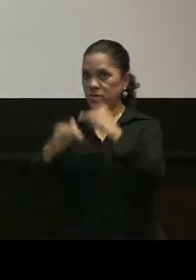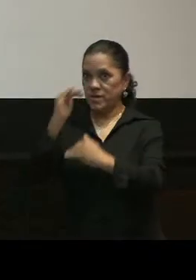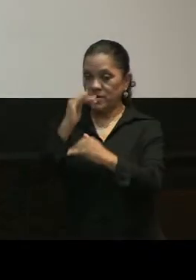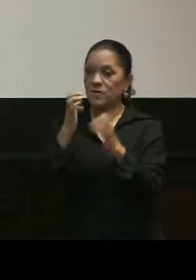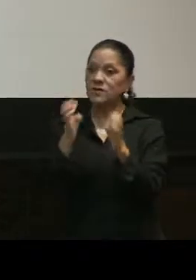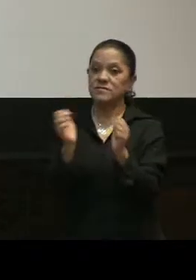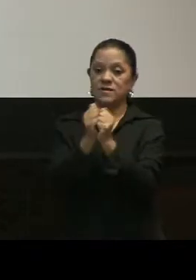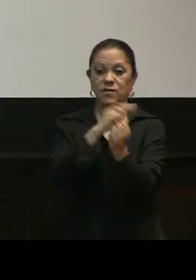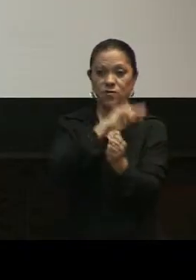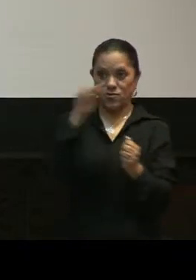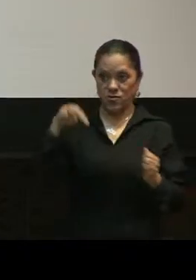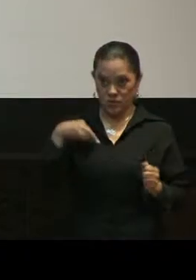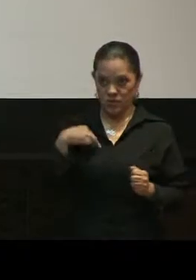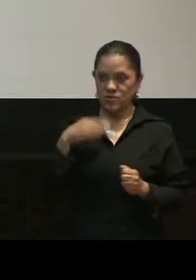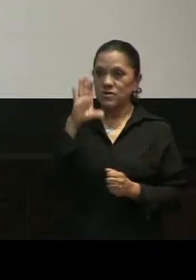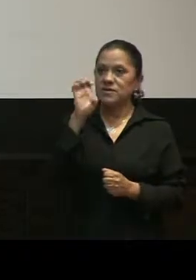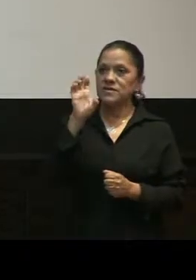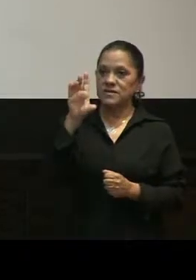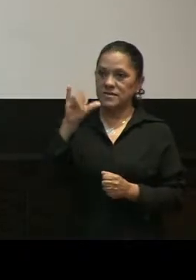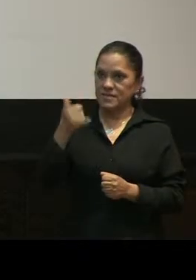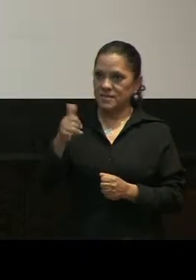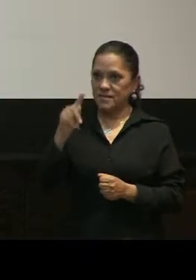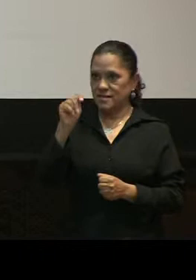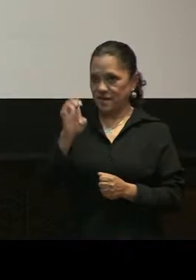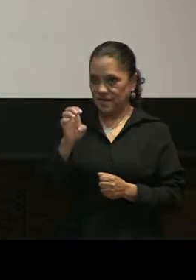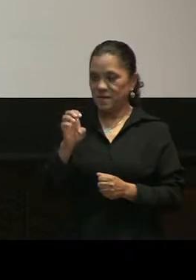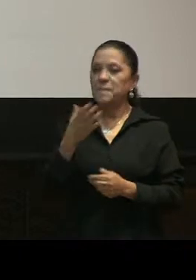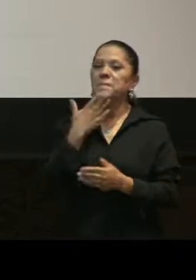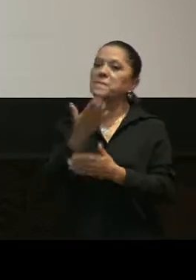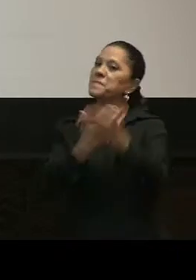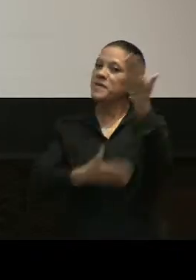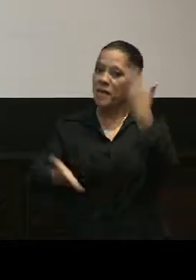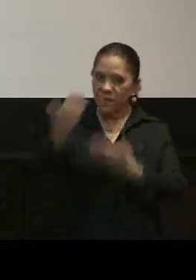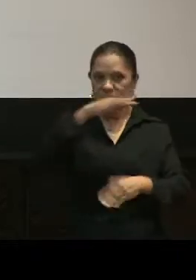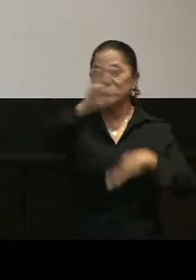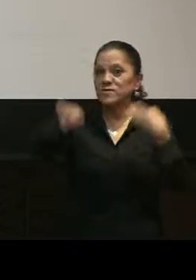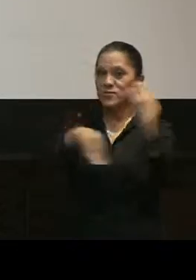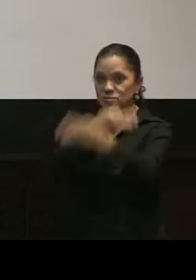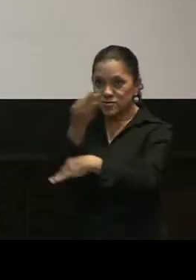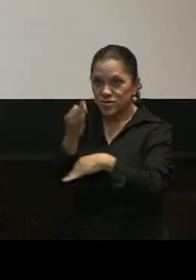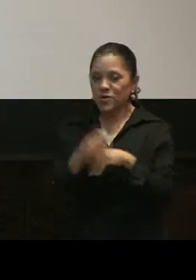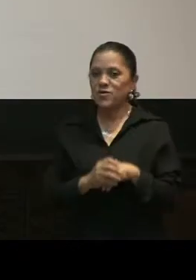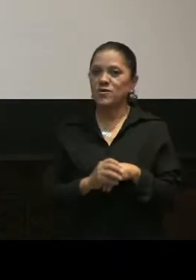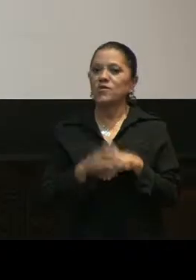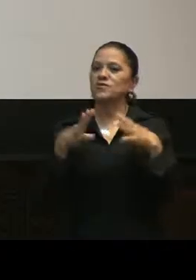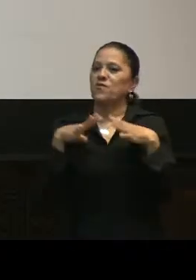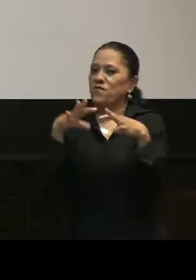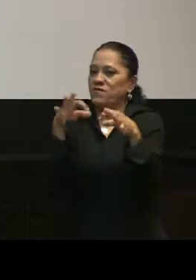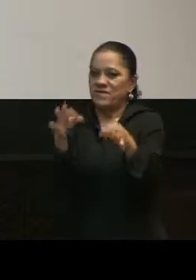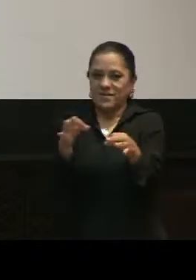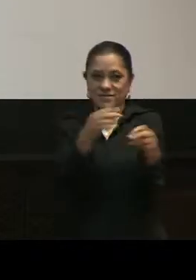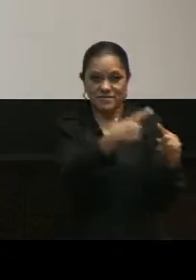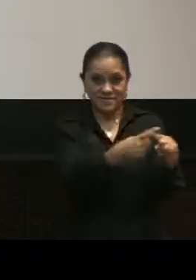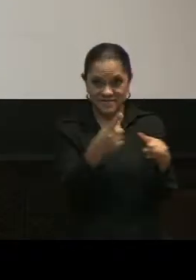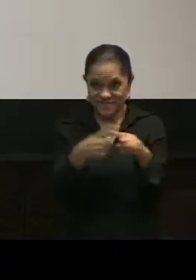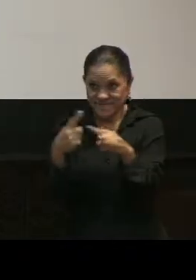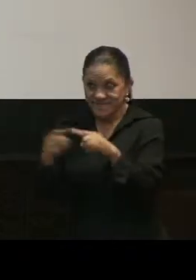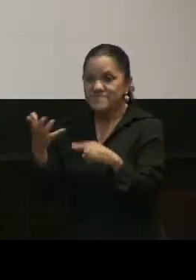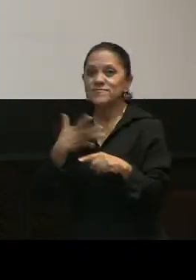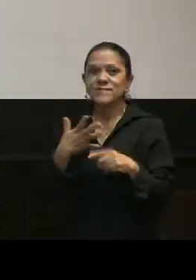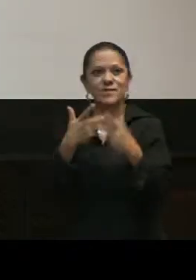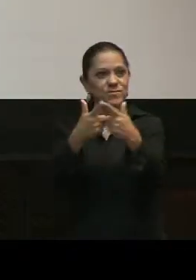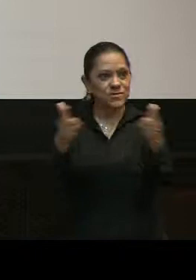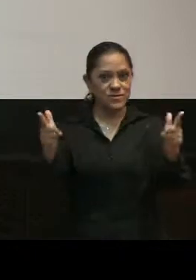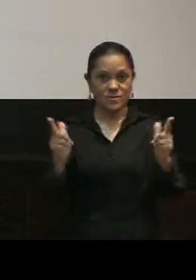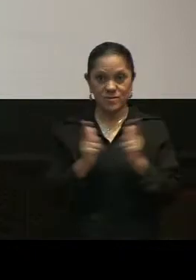que está con nosotros del CECITE. Bienvenidos todos ustedes, Canacintra, fundaciones. Tenemos una